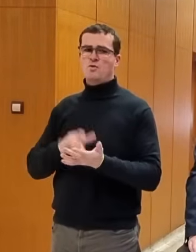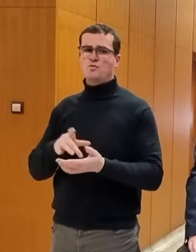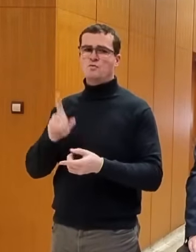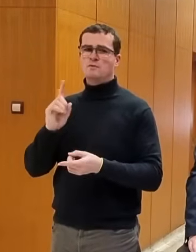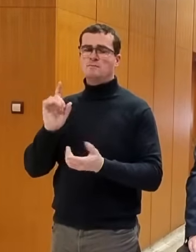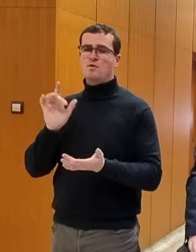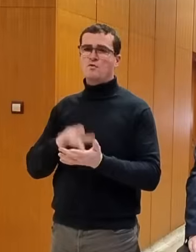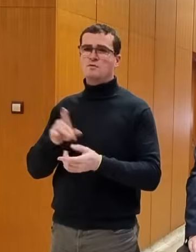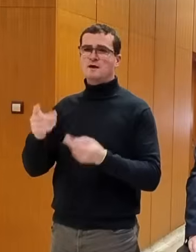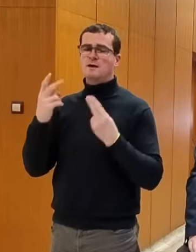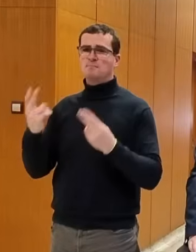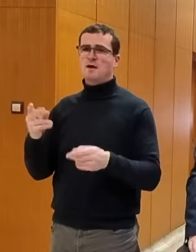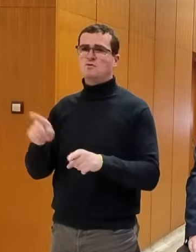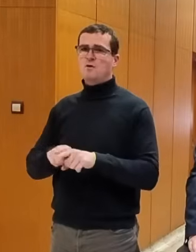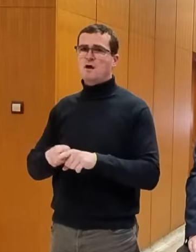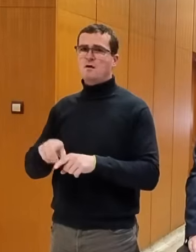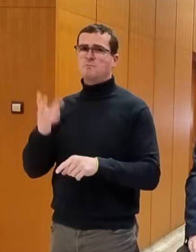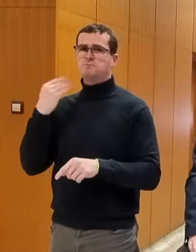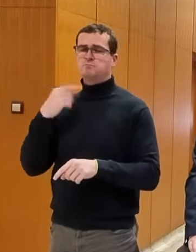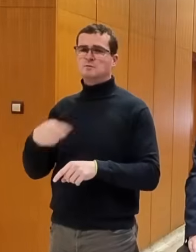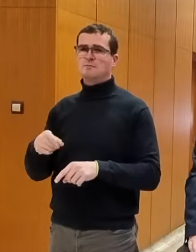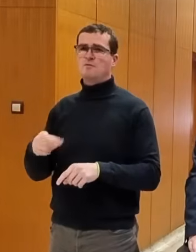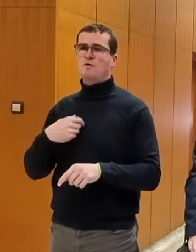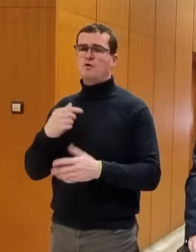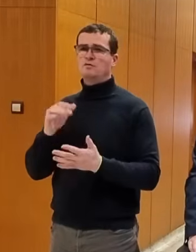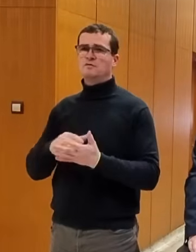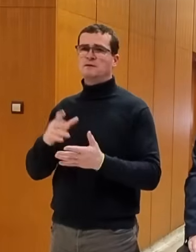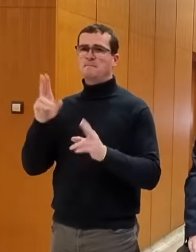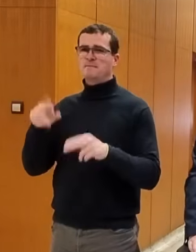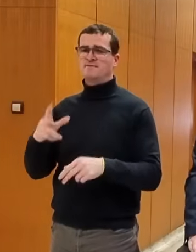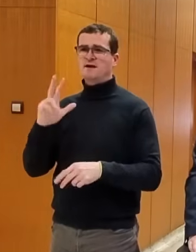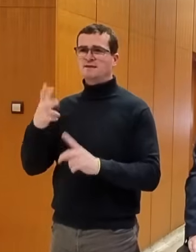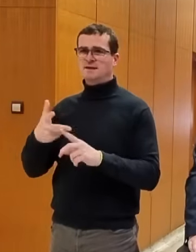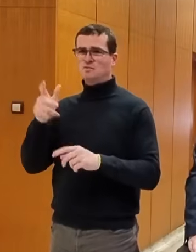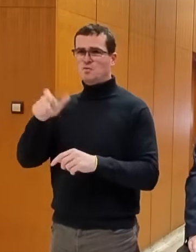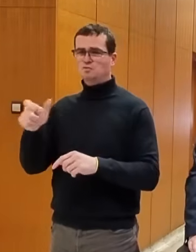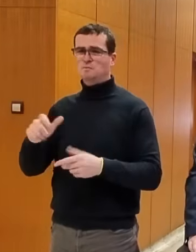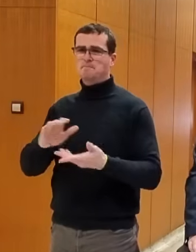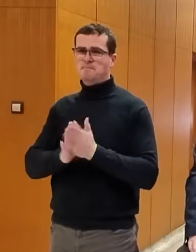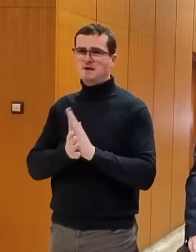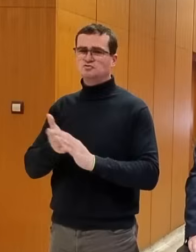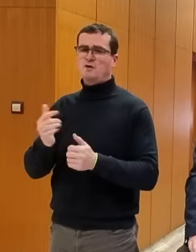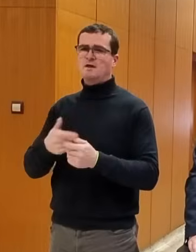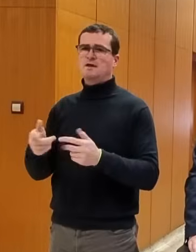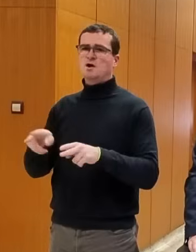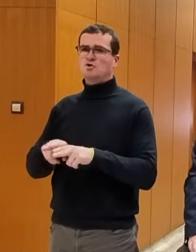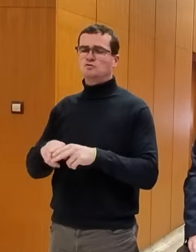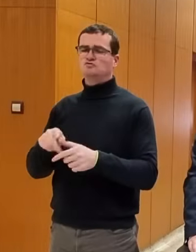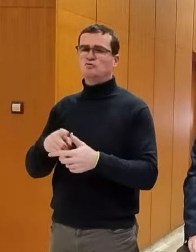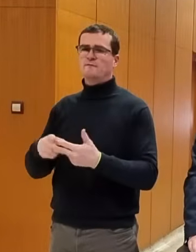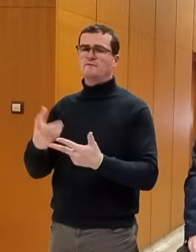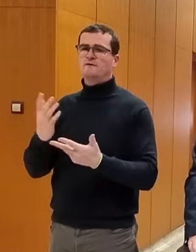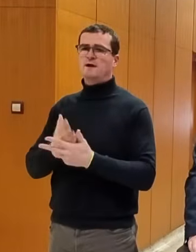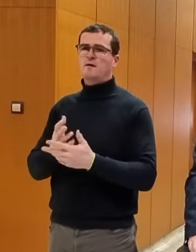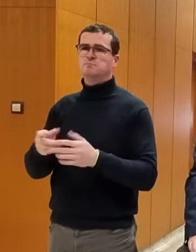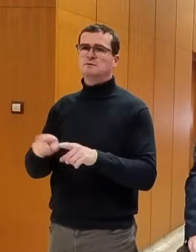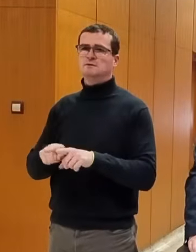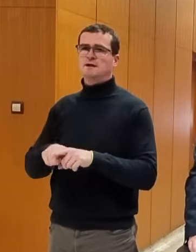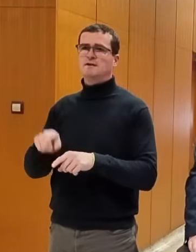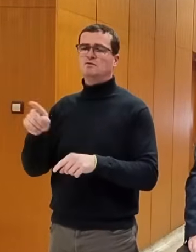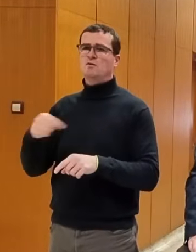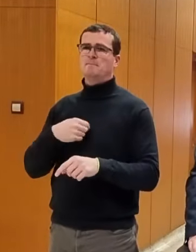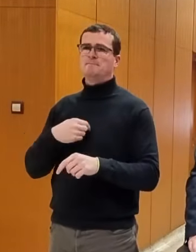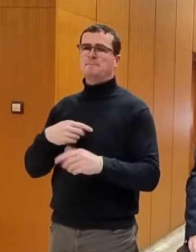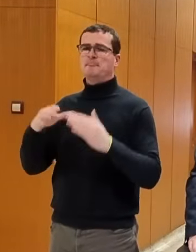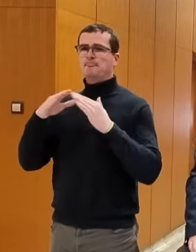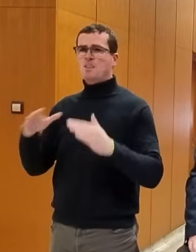sa to nemalo dotknúť takého majetku, aby neboli dotknuté práva tretích osôb, napríklad manželky alebo rodičov, pokiaľ ide o nejaký